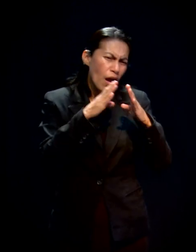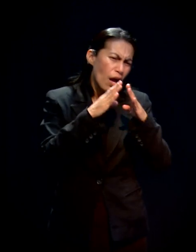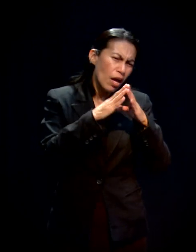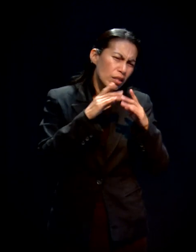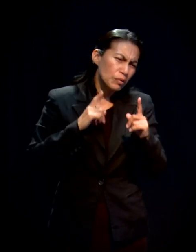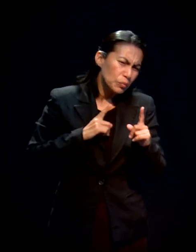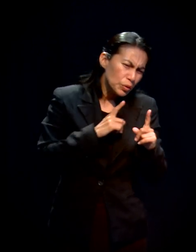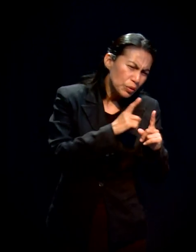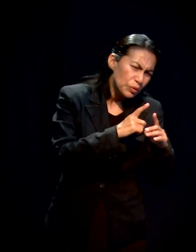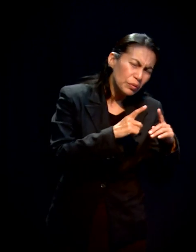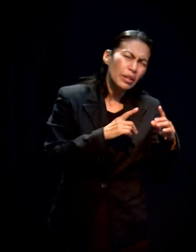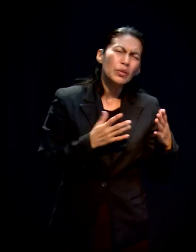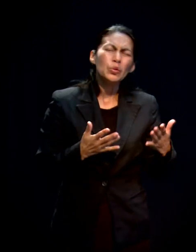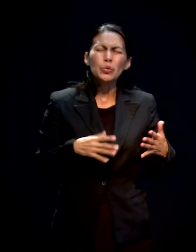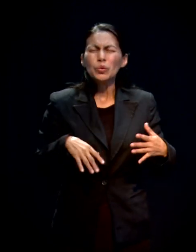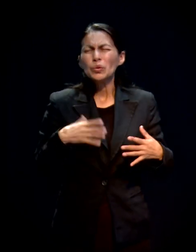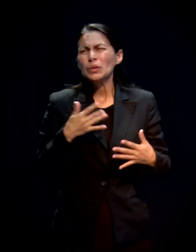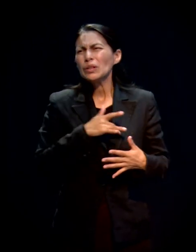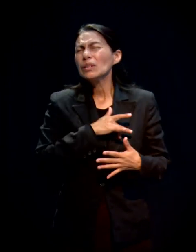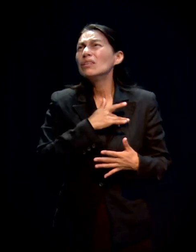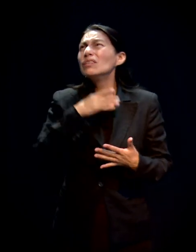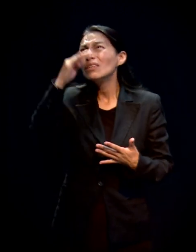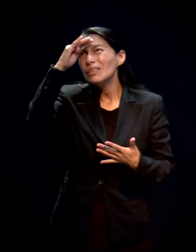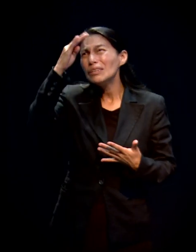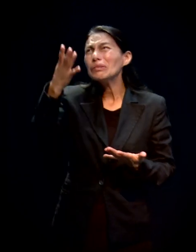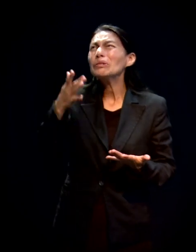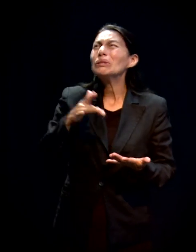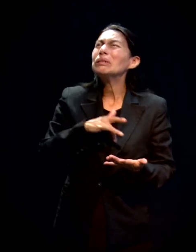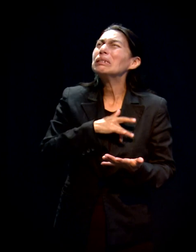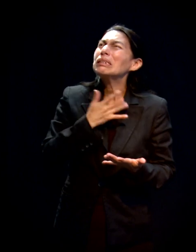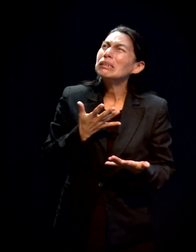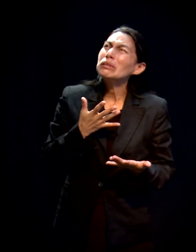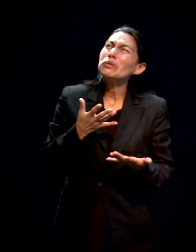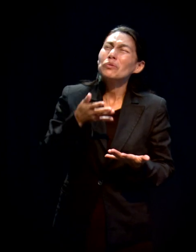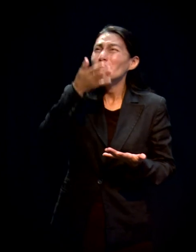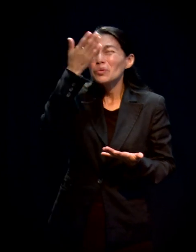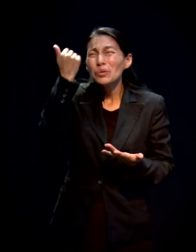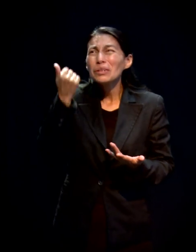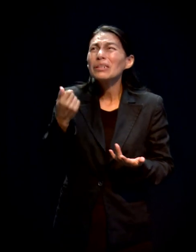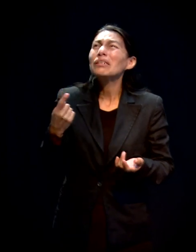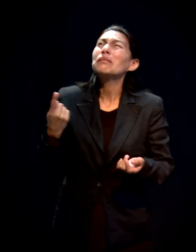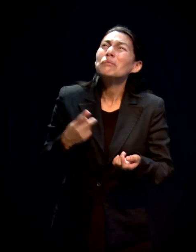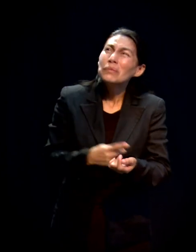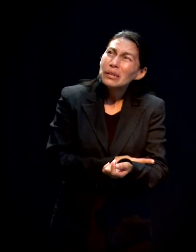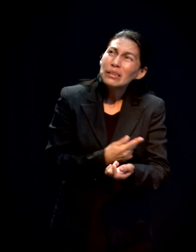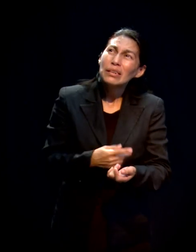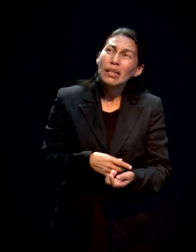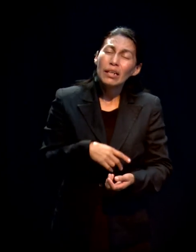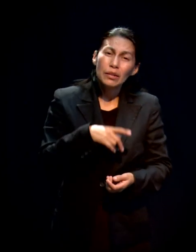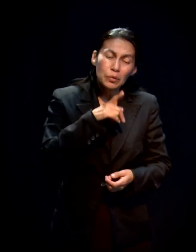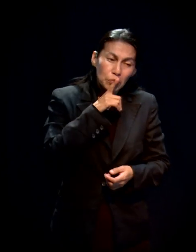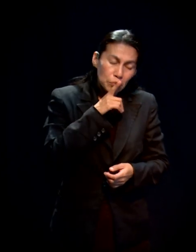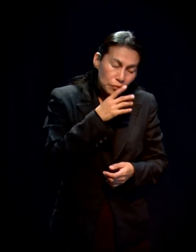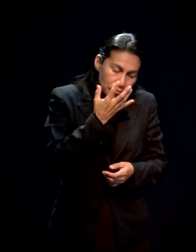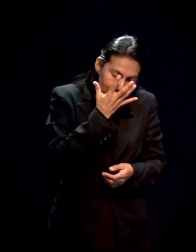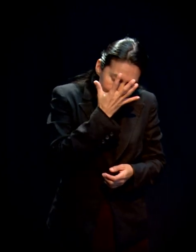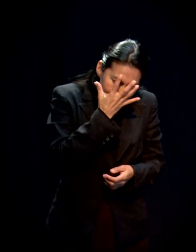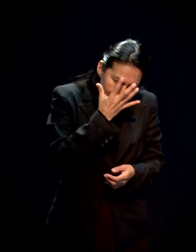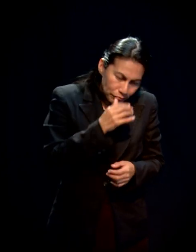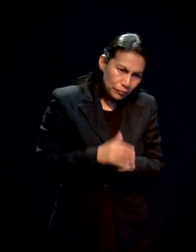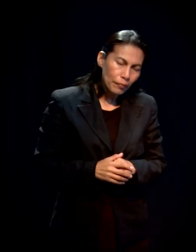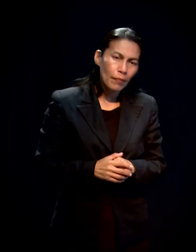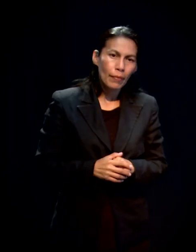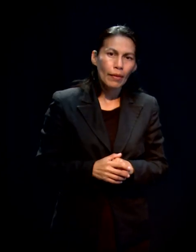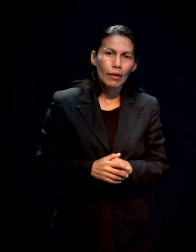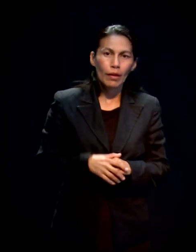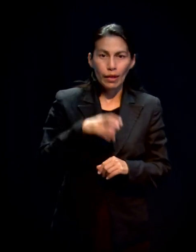pensar y decía señor no sé qué me pasa me siento mal me ocurren estas cosas y a veces uno no quiere contar las cosas porque le